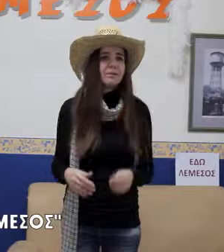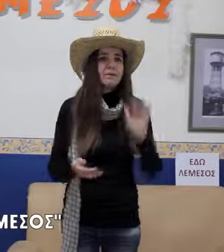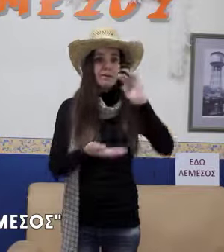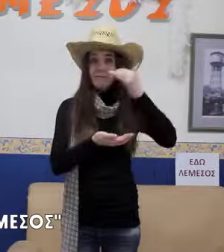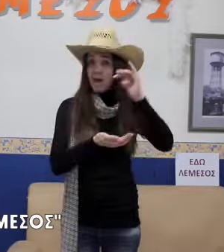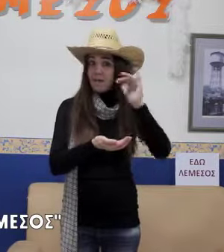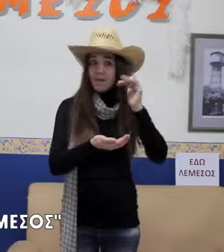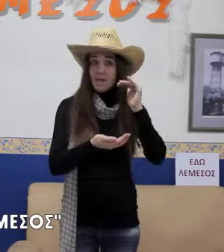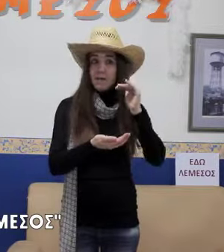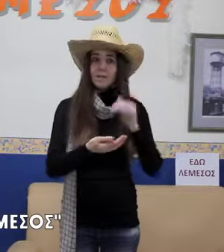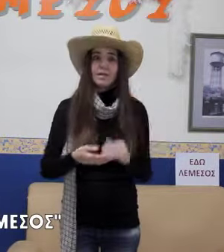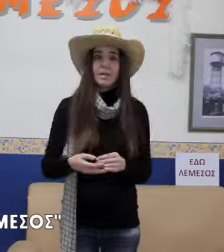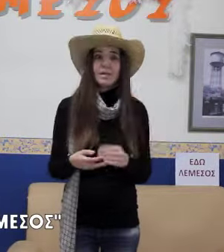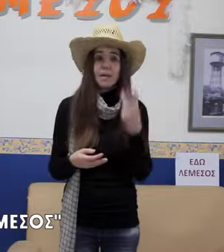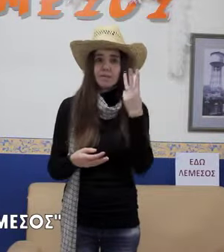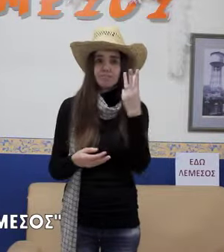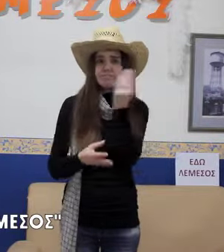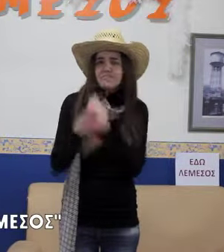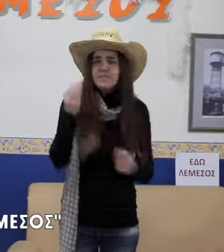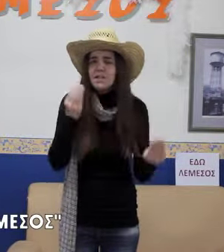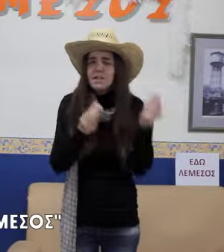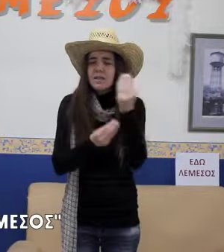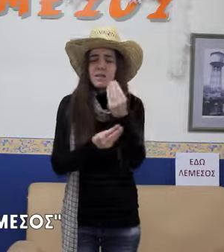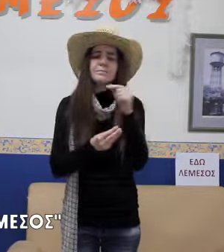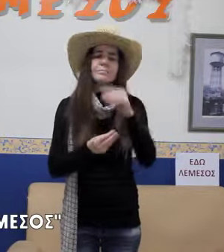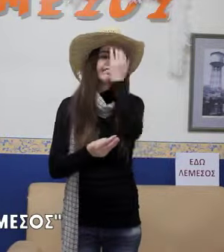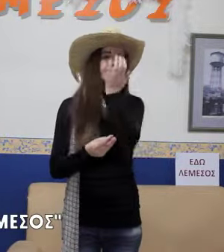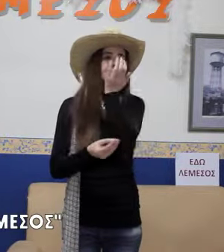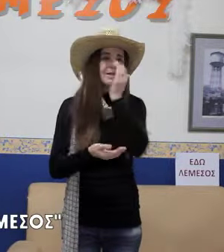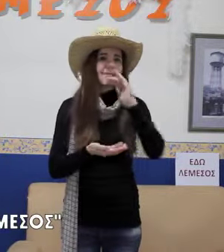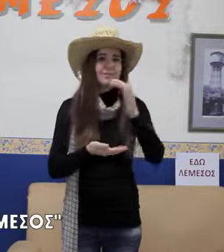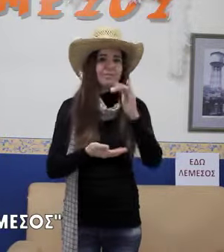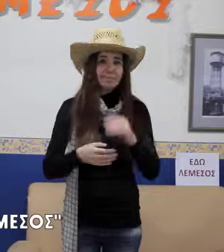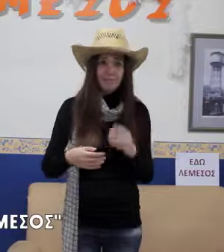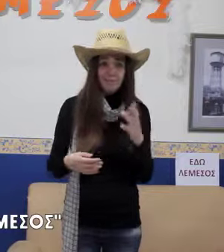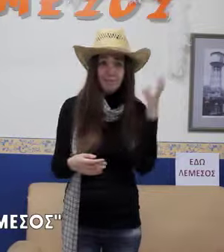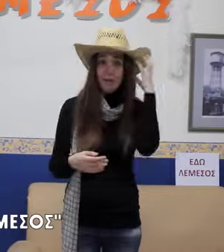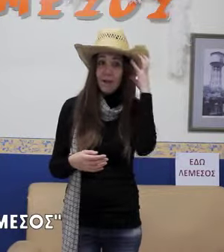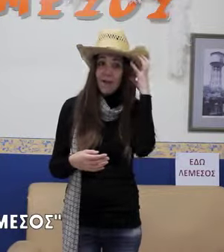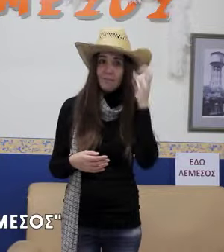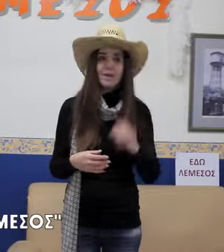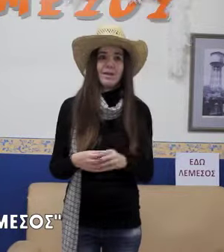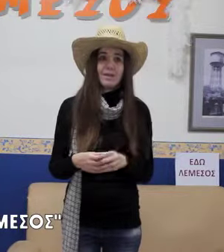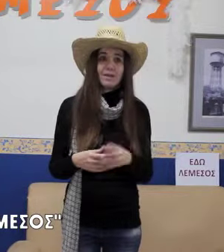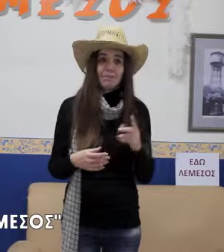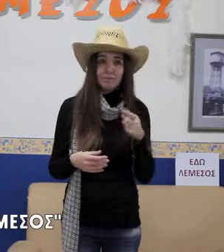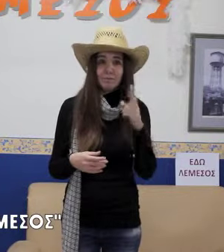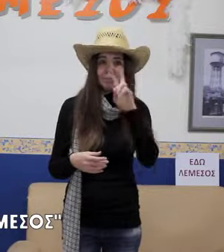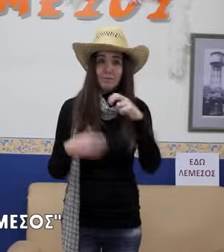βραβεία για τις 3 καλύτερες αμφιέσεις. Και να θυμηθείτε, 27